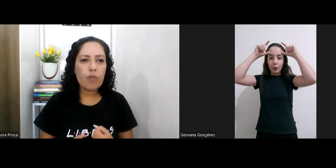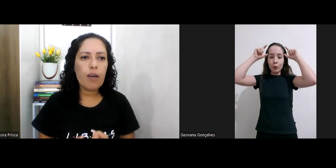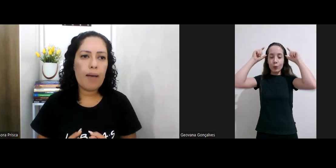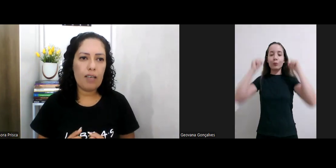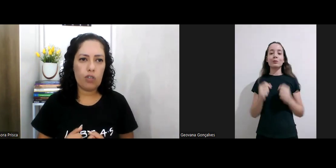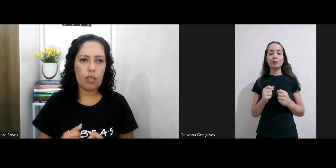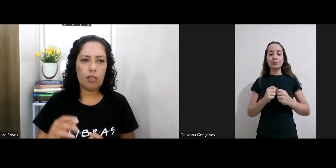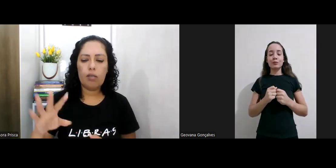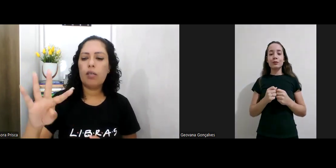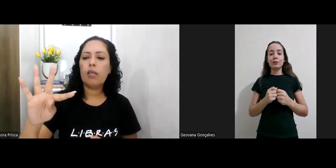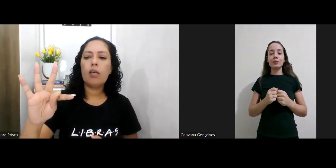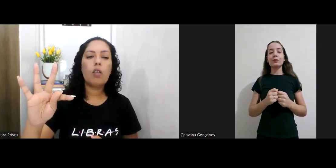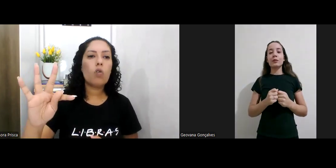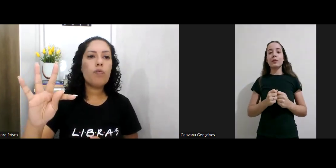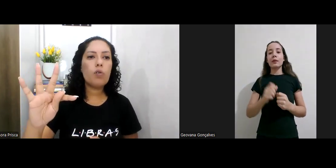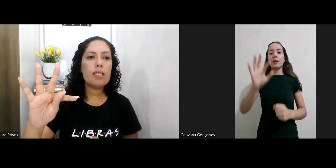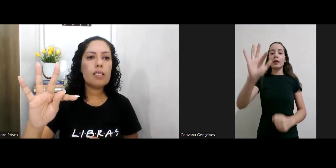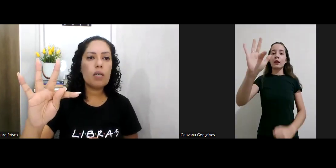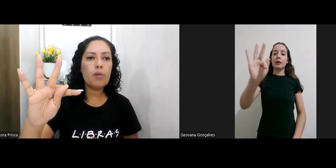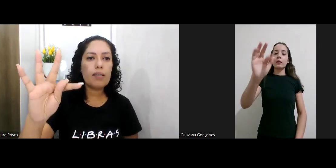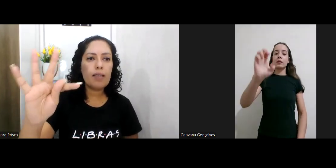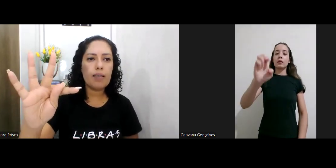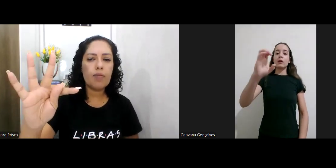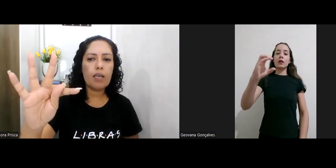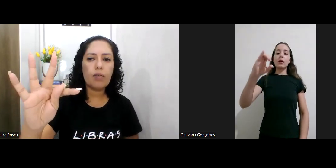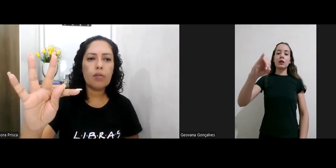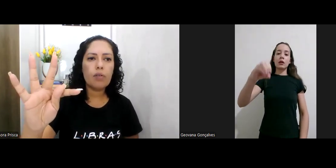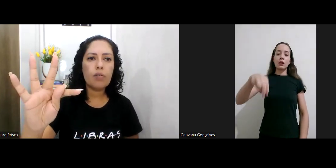Técnico de enfermagem. Configuração da mão em